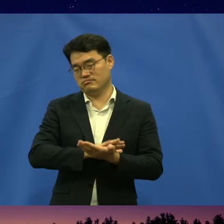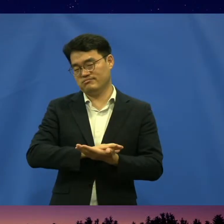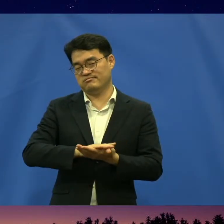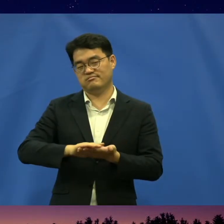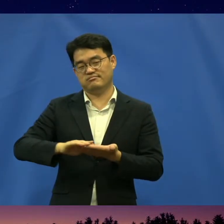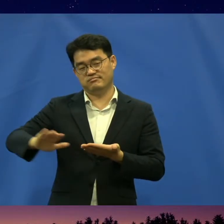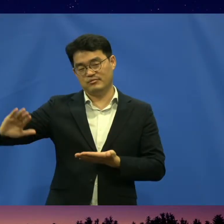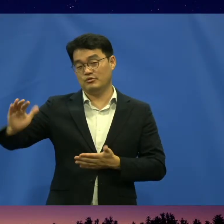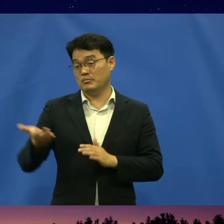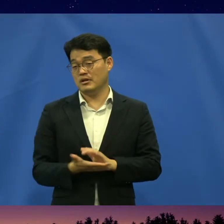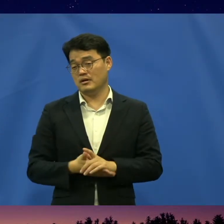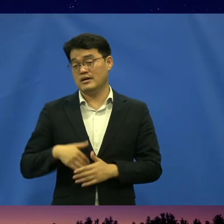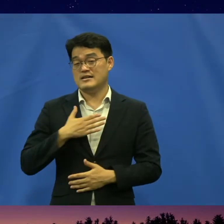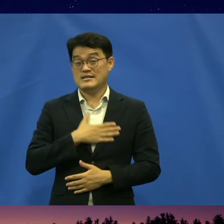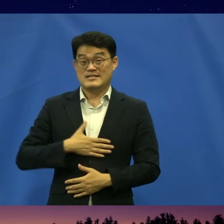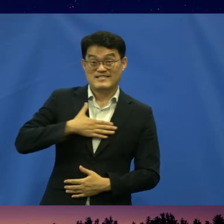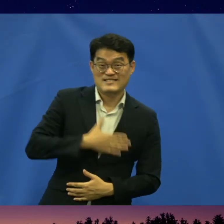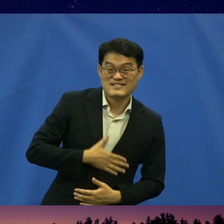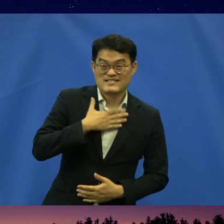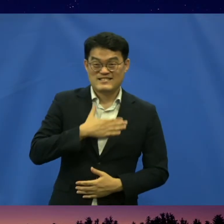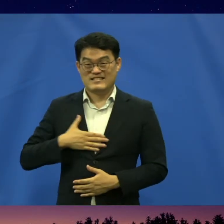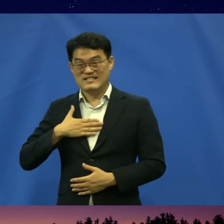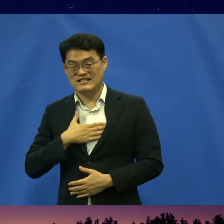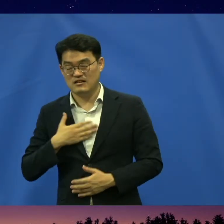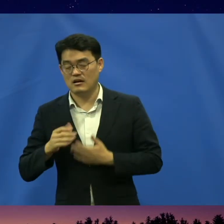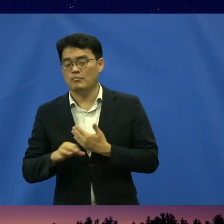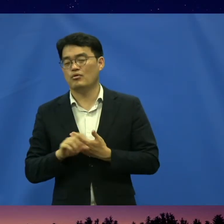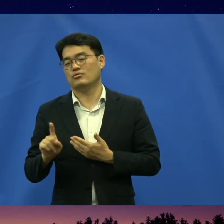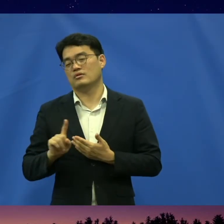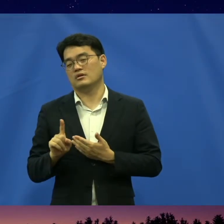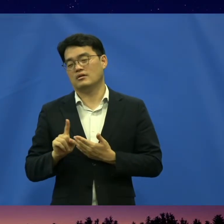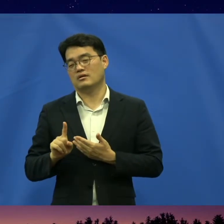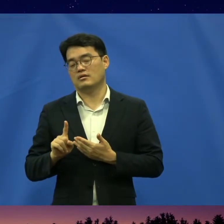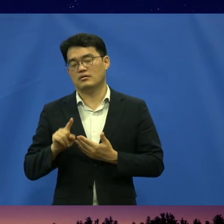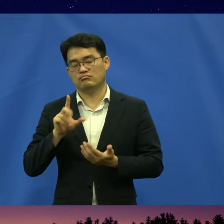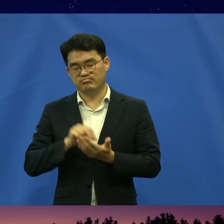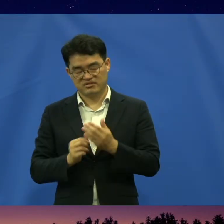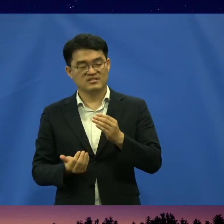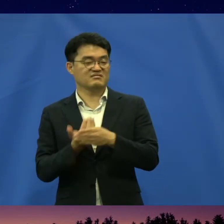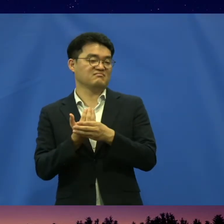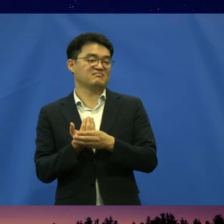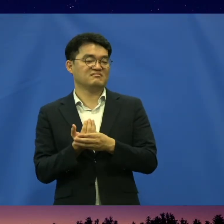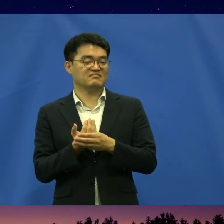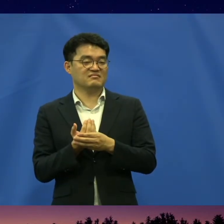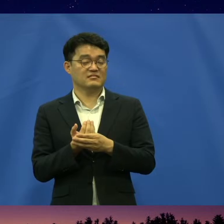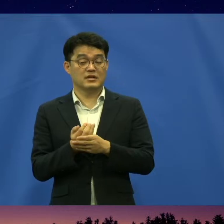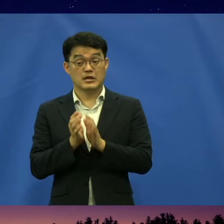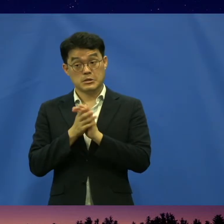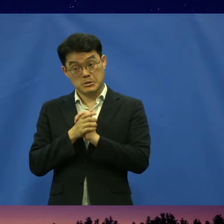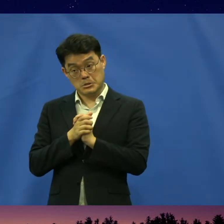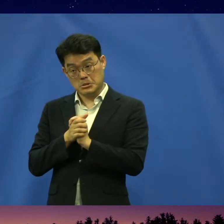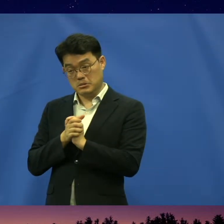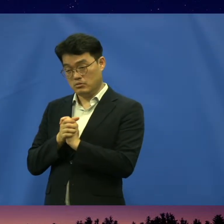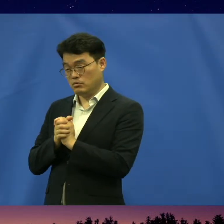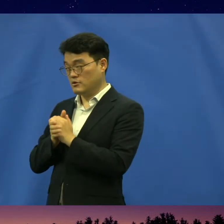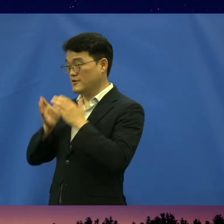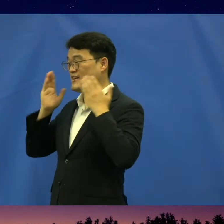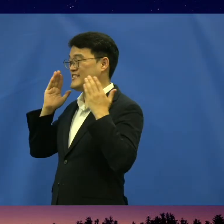여러분 감정의 요동을 치면 순간 방향을 잃습니다. 사고가 나요. 기도를 통해 집중력을 잃어요.